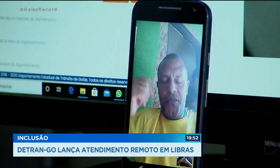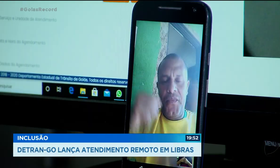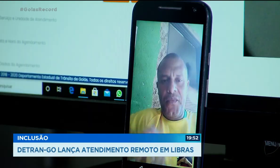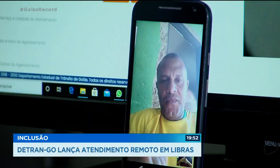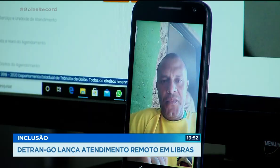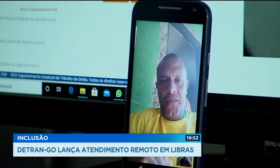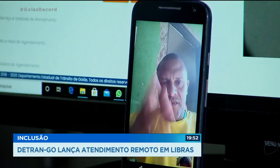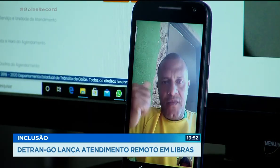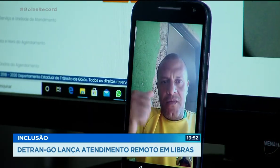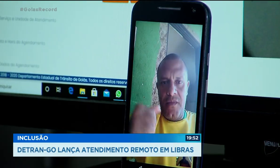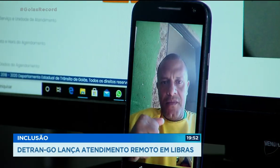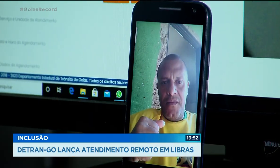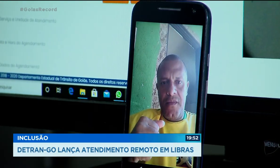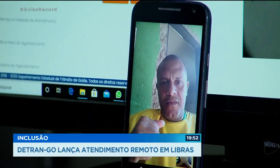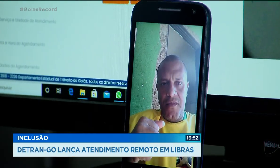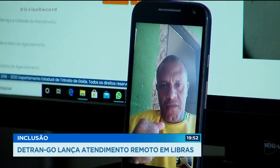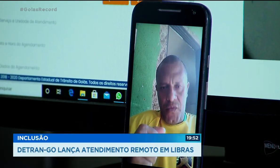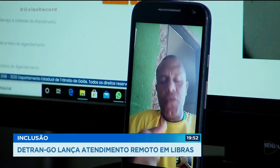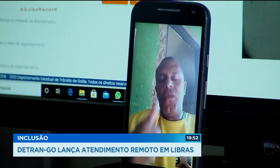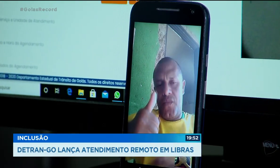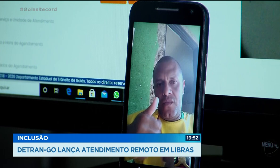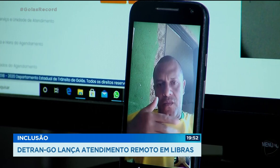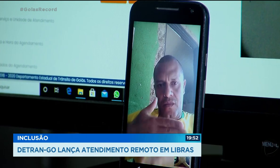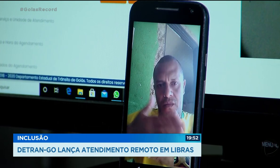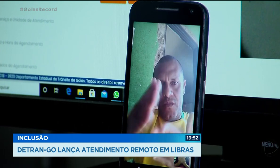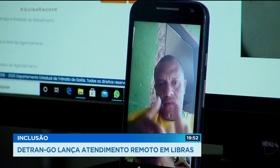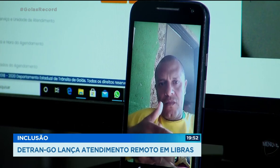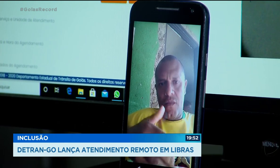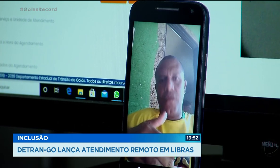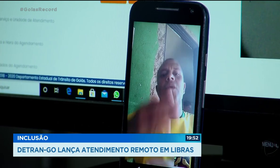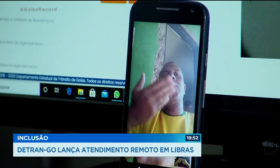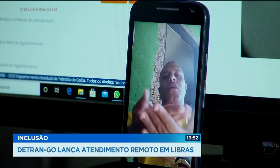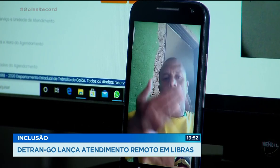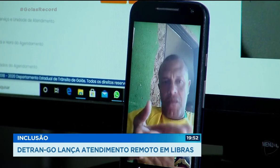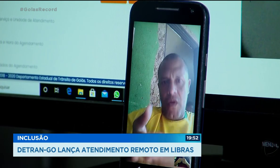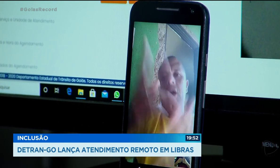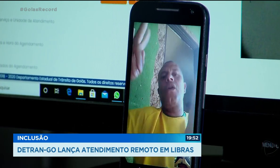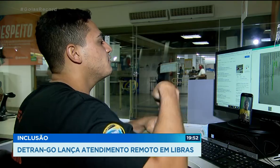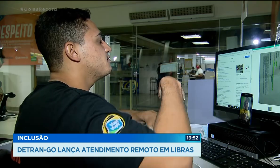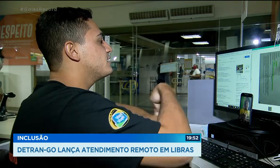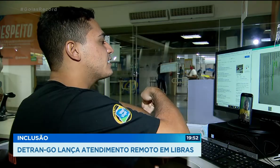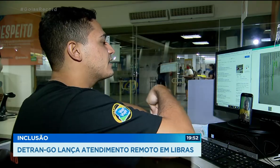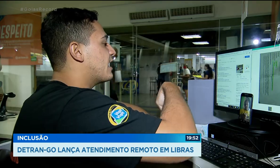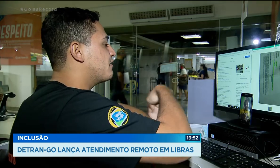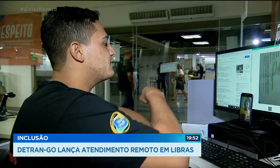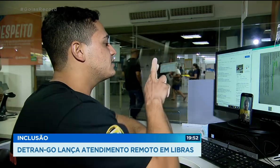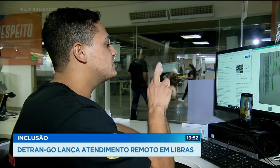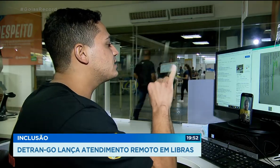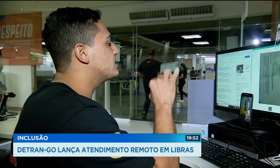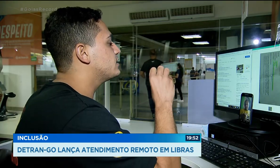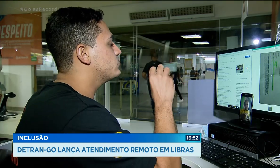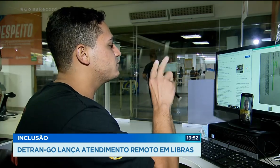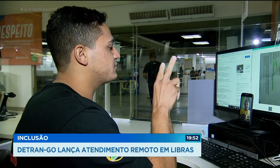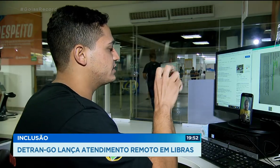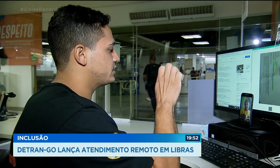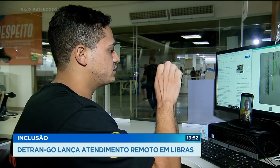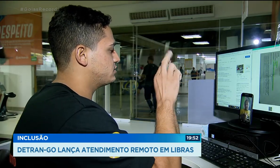quer saber onde será a prova para tirar a primeira carteira de motorista. Fica na Avenida Rio Verde,